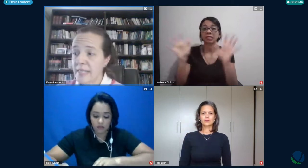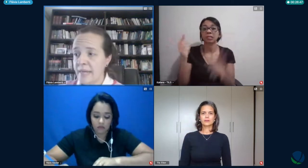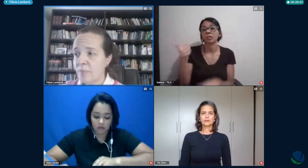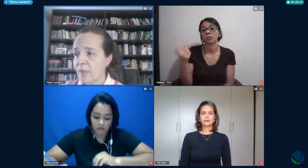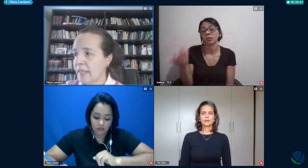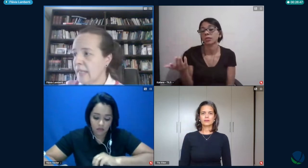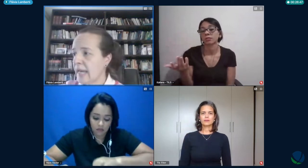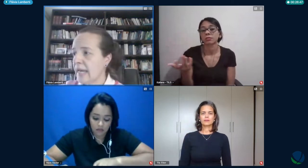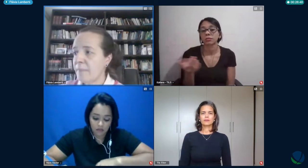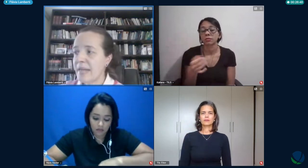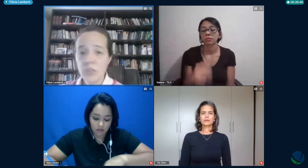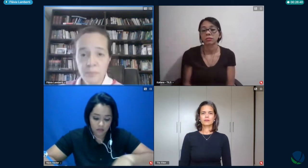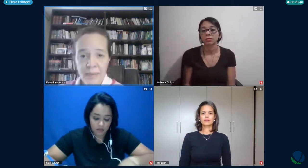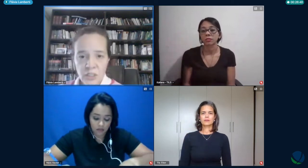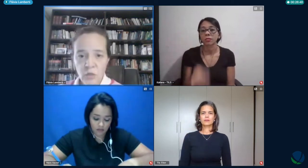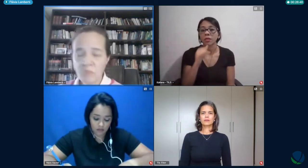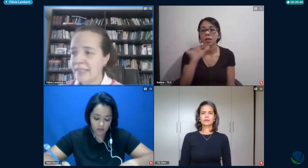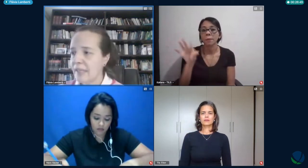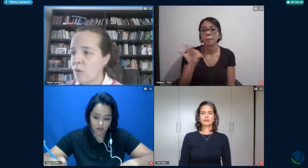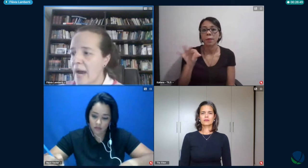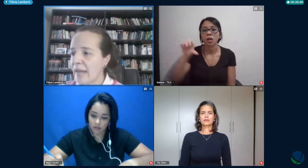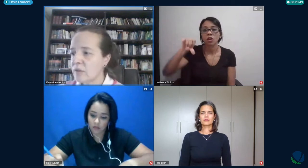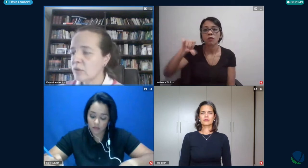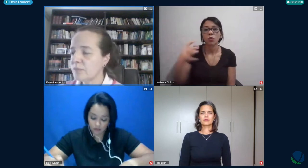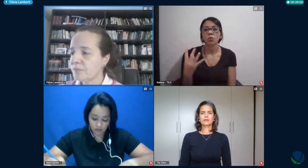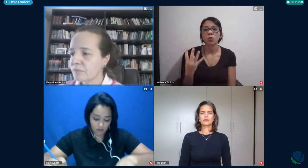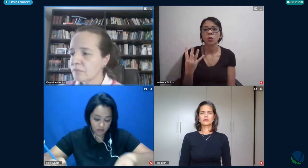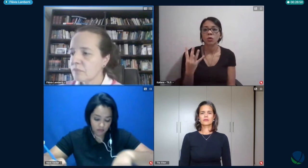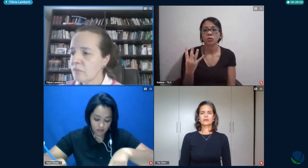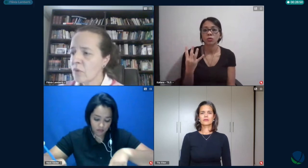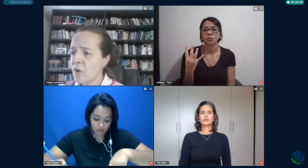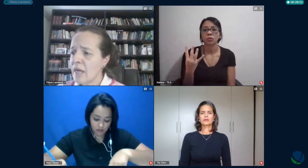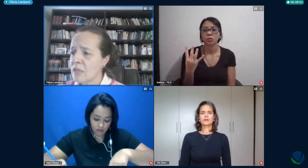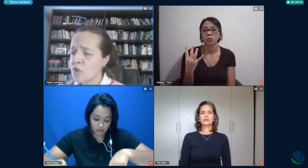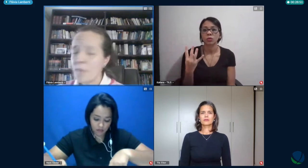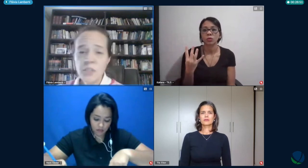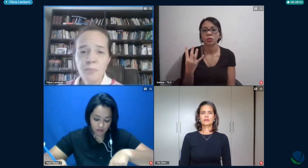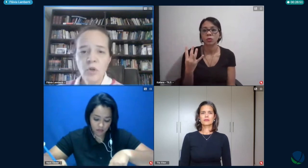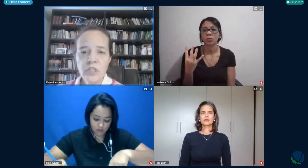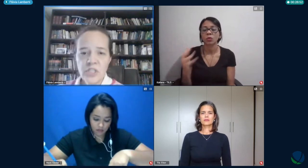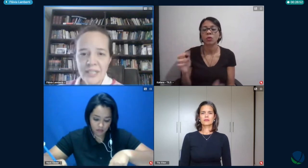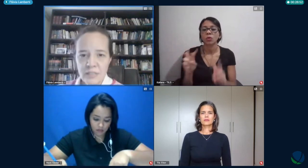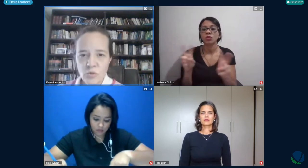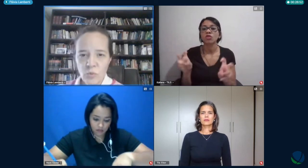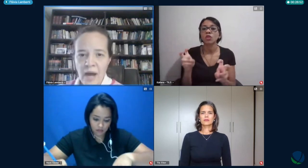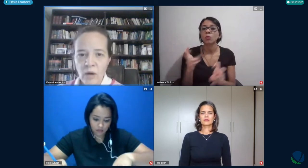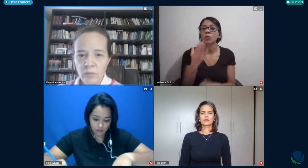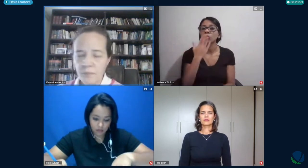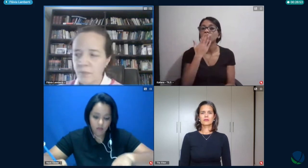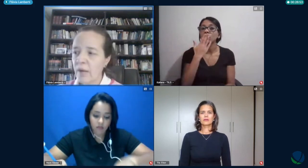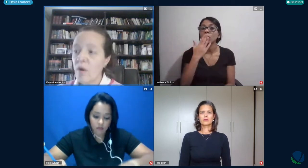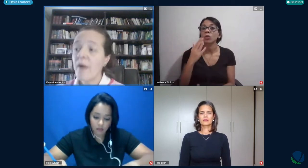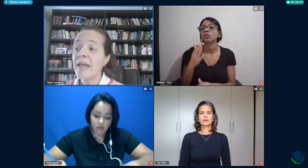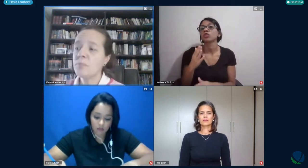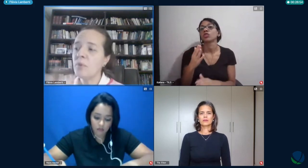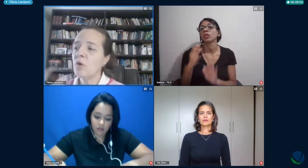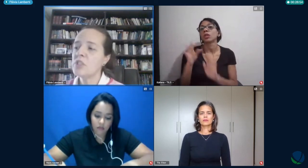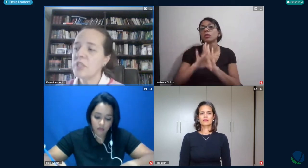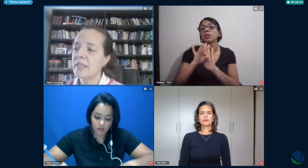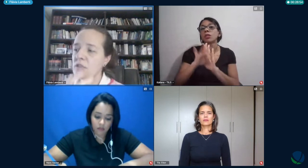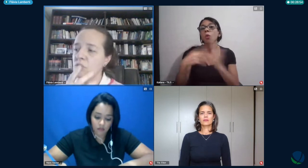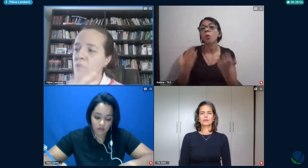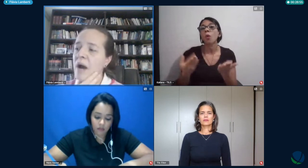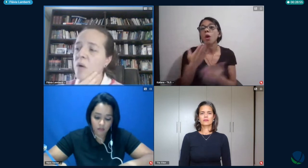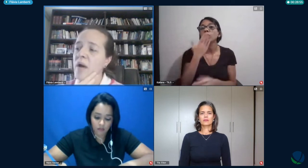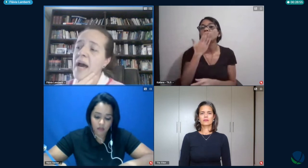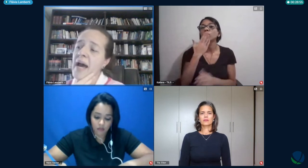claro, por exemplo, aqui na página 94, sobre a tipologia textual, né? Qual é a